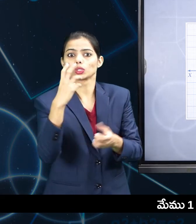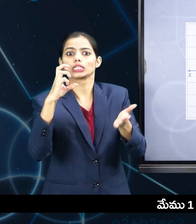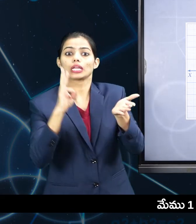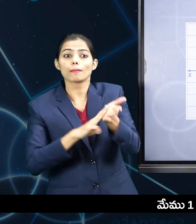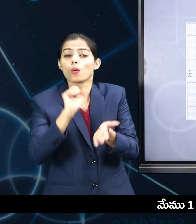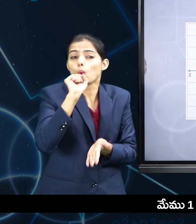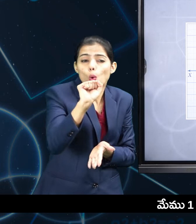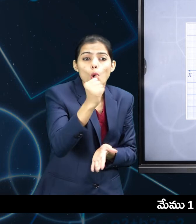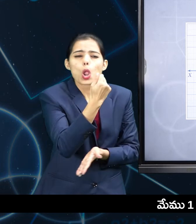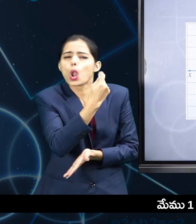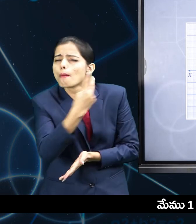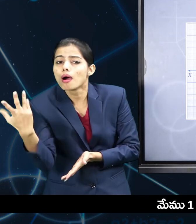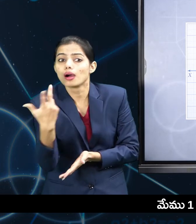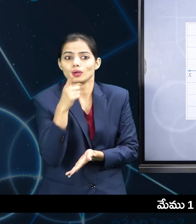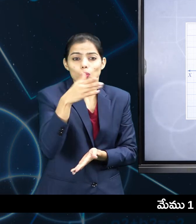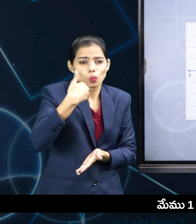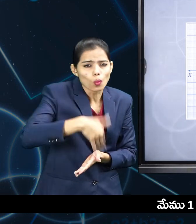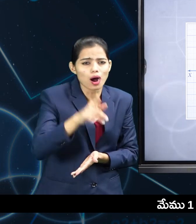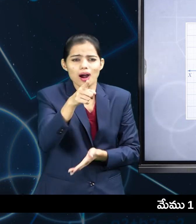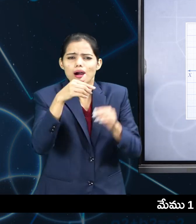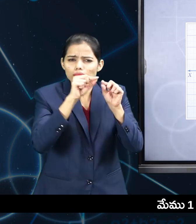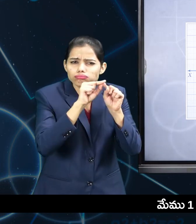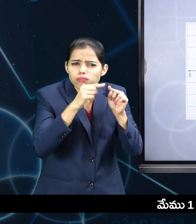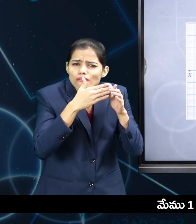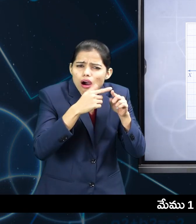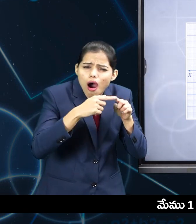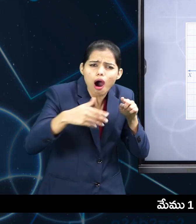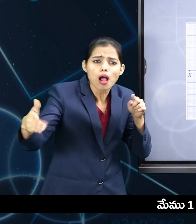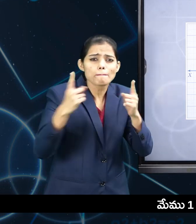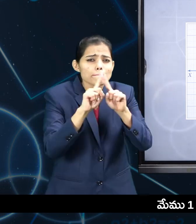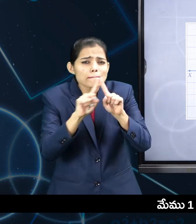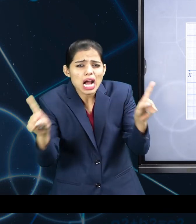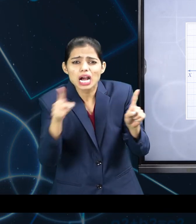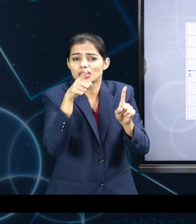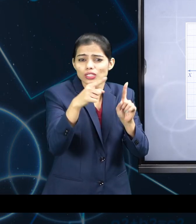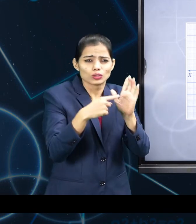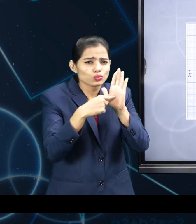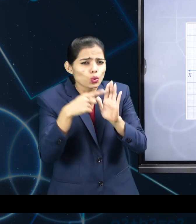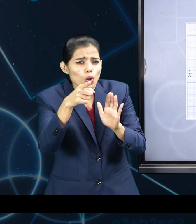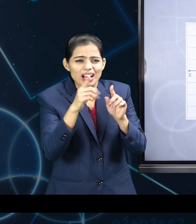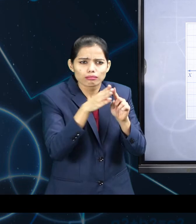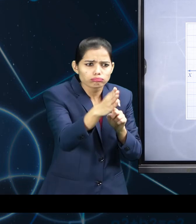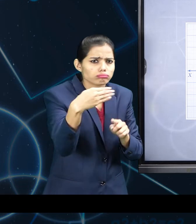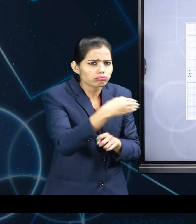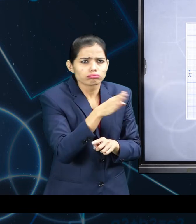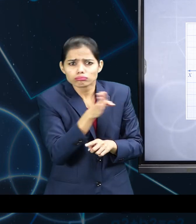మనం 1 యూనిట్ను 2 సెంటీమీటర్లుగా నిర్ణయించినట్లయితే మా సంఖ్యలు పెద్దవిగా ఉంటాయి,